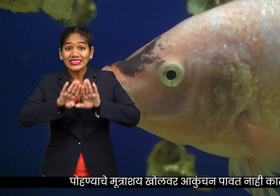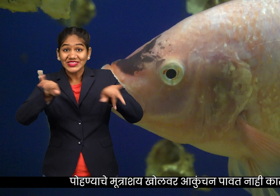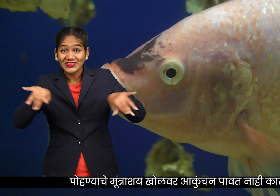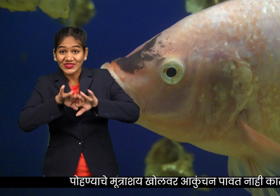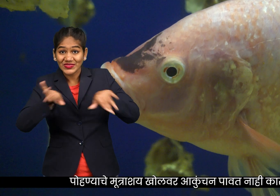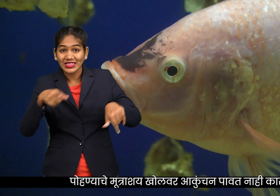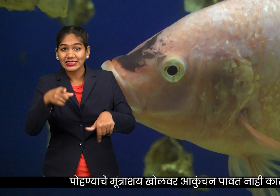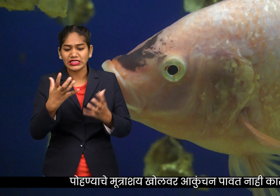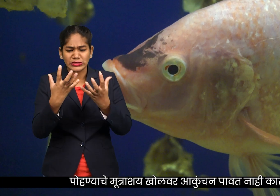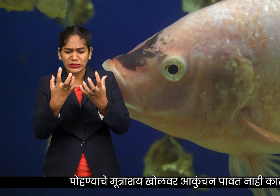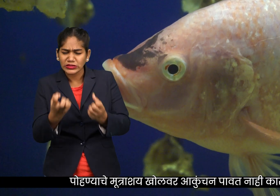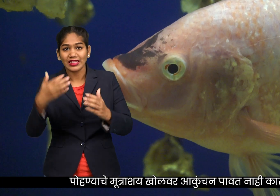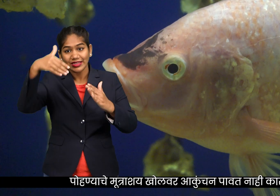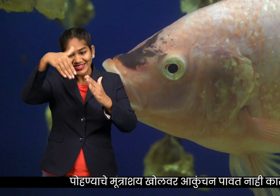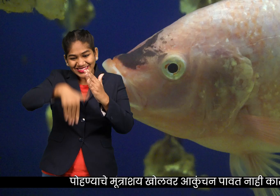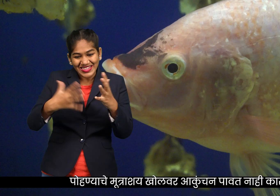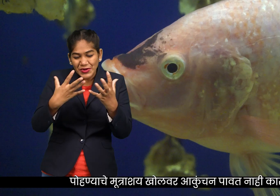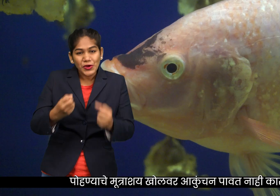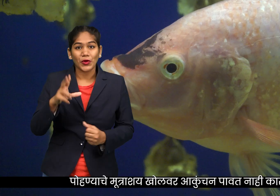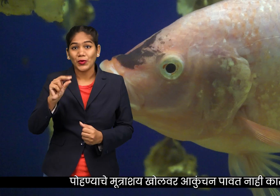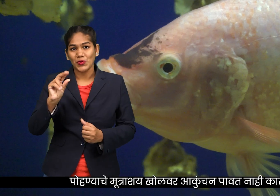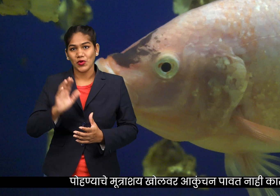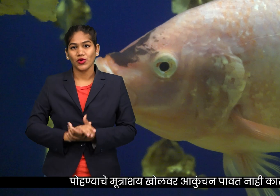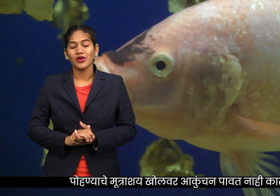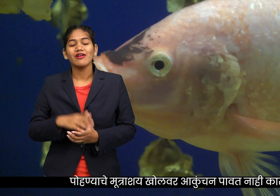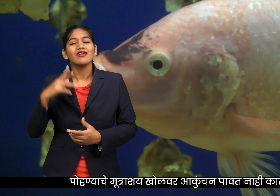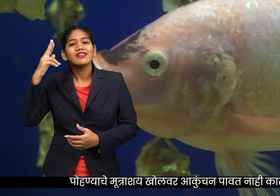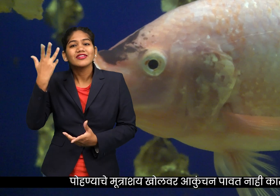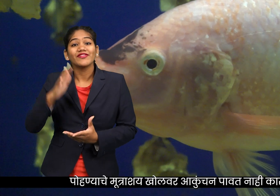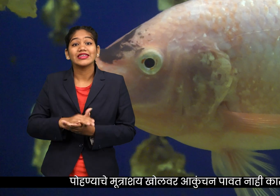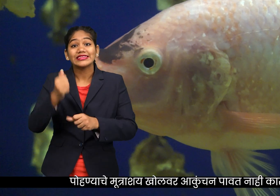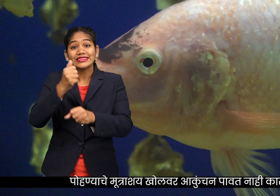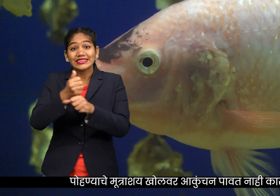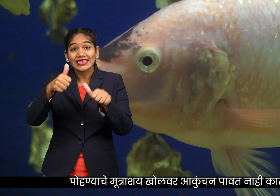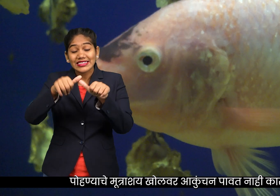पोहण्याचे मूत्राशय खोलवर आकुंचन पावत नाही कारण आतील